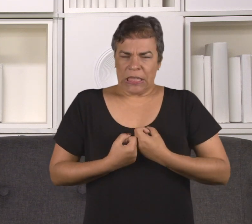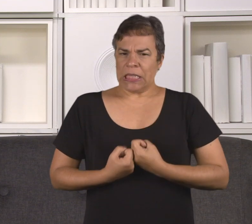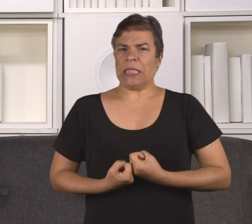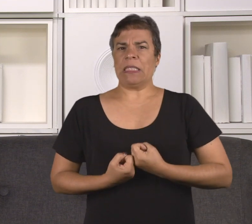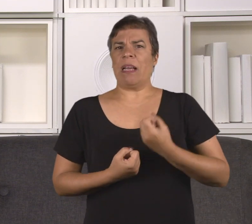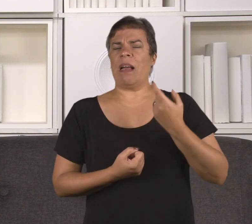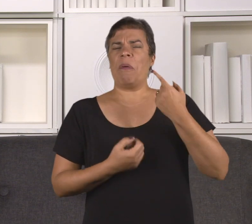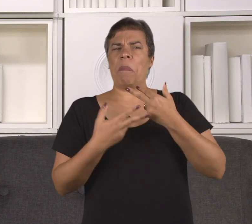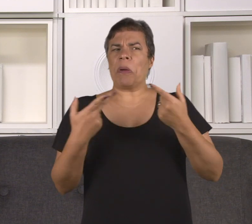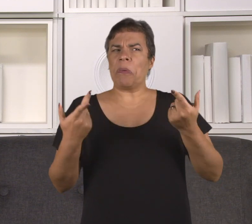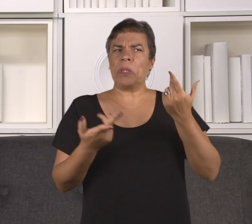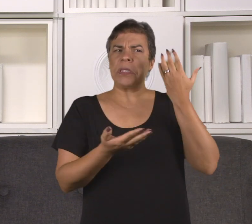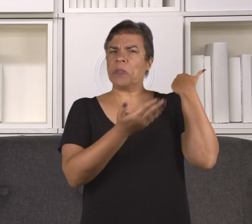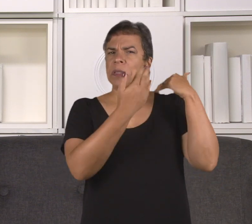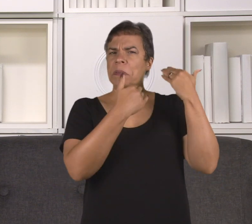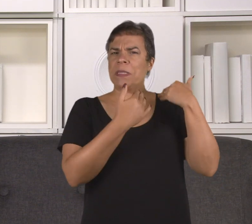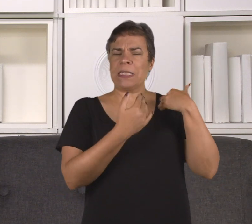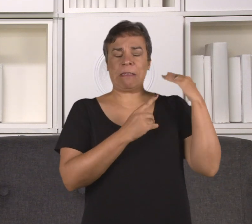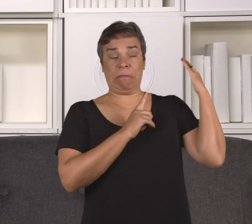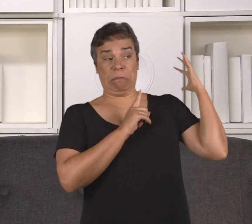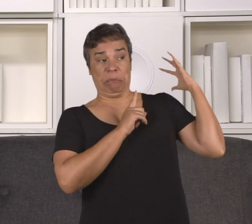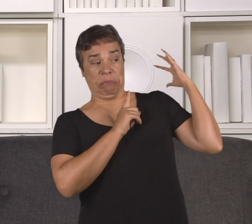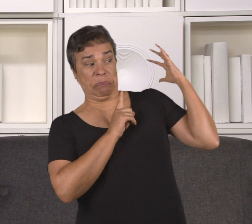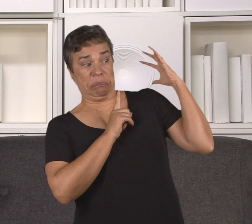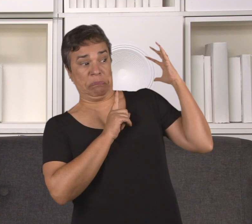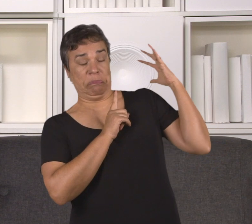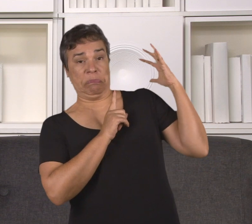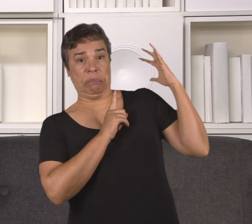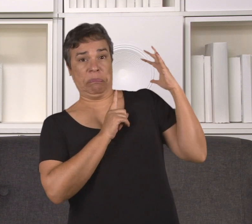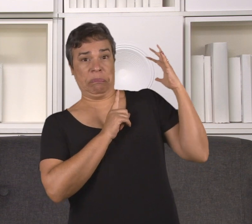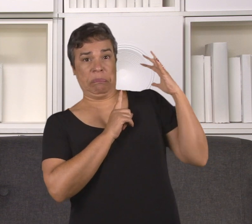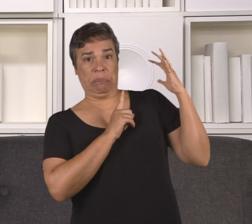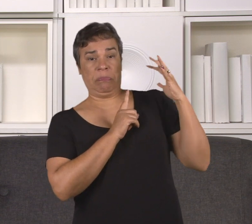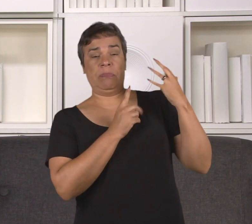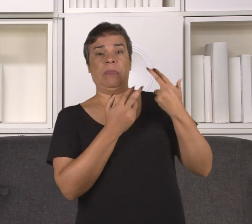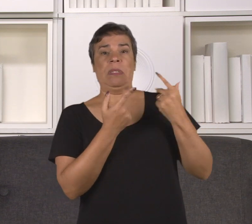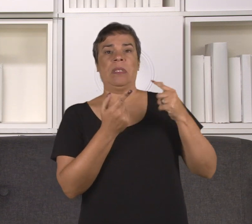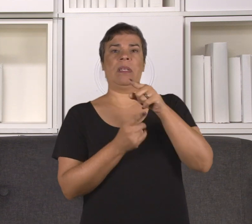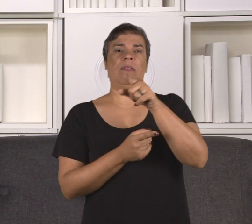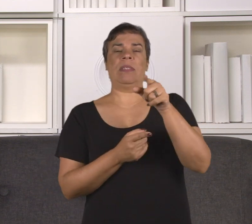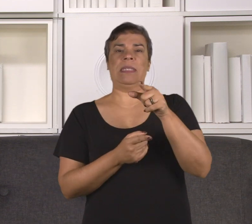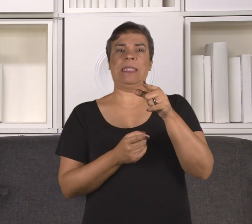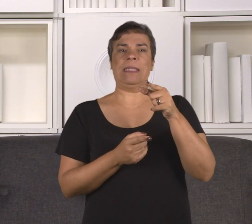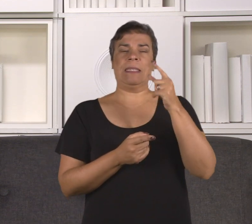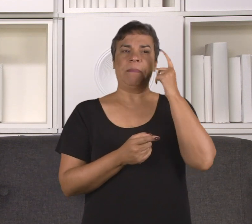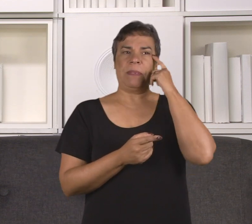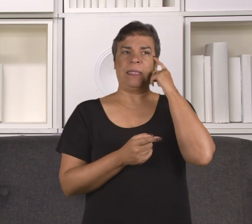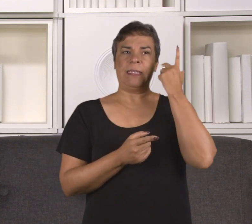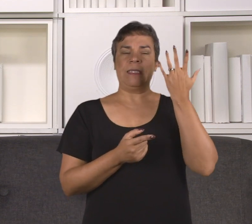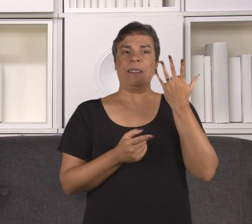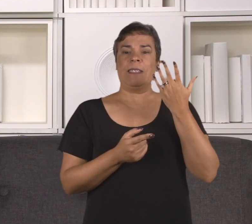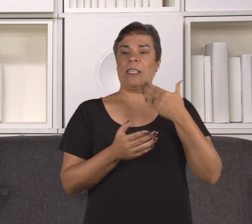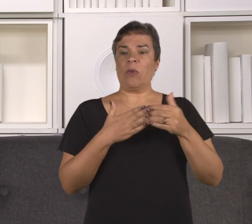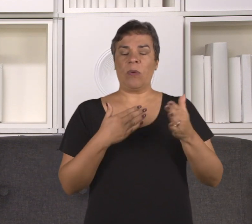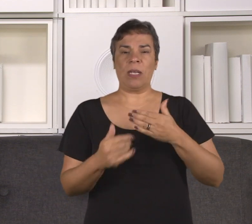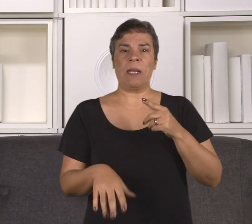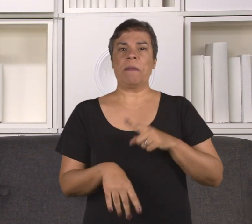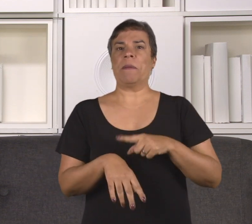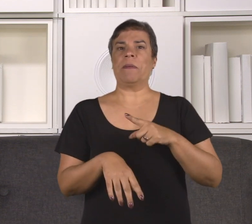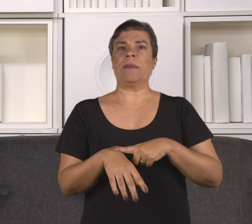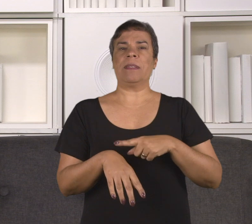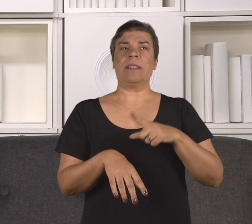seu passado que assombra você e que você acha que a qualquer momento Deus vai te castigar, vai